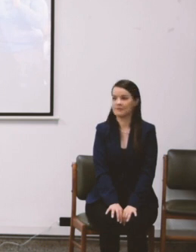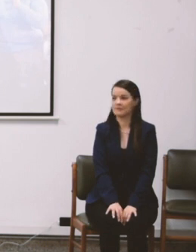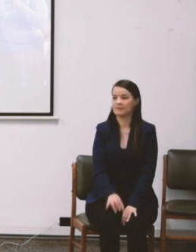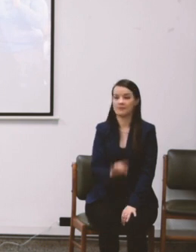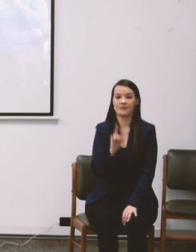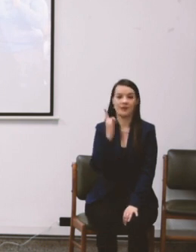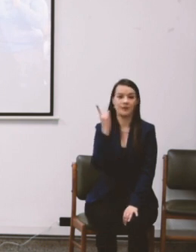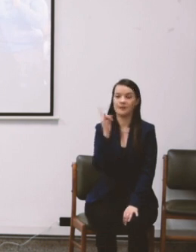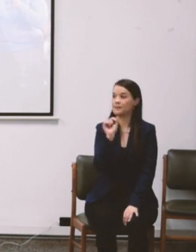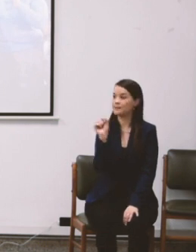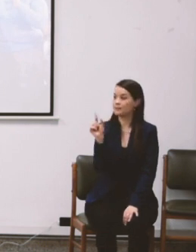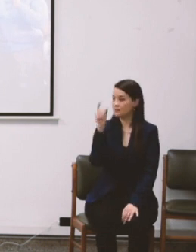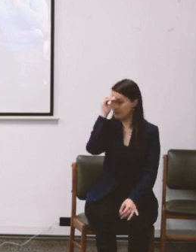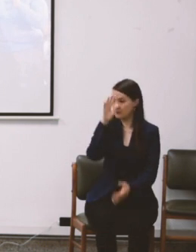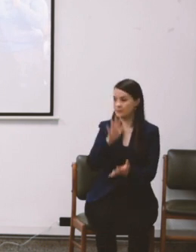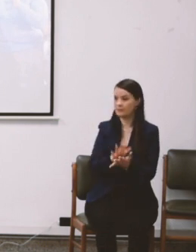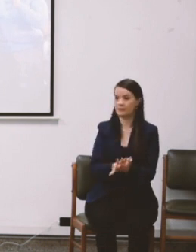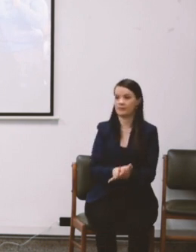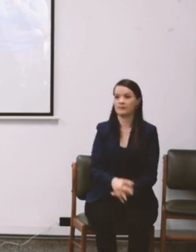¿Alguien más sobre una apreciación?